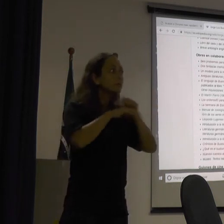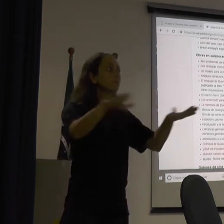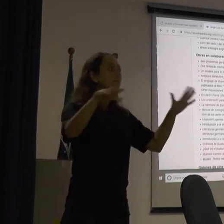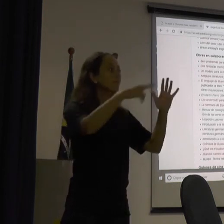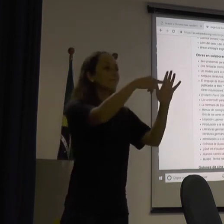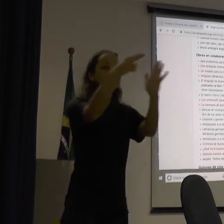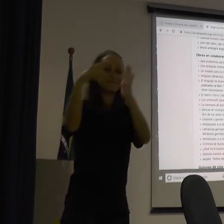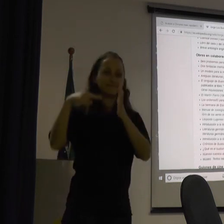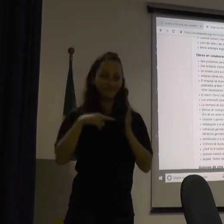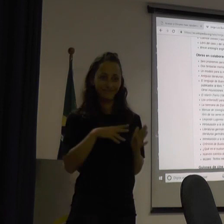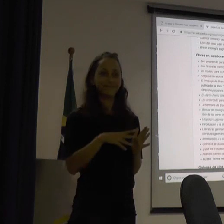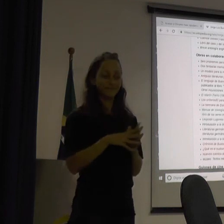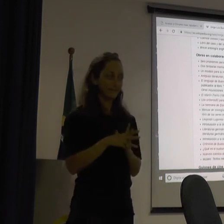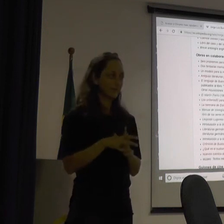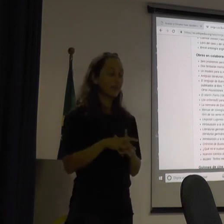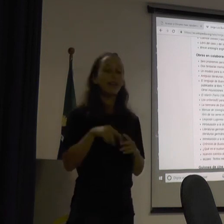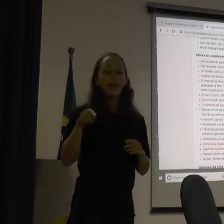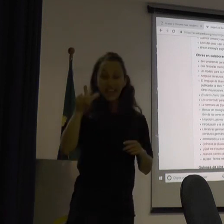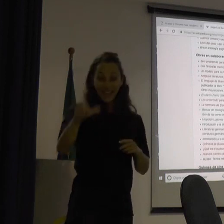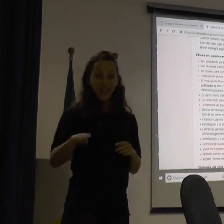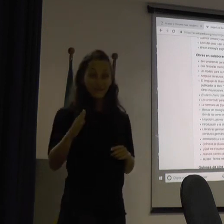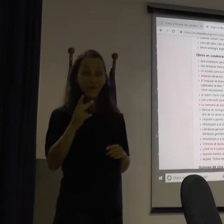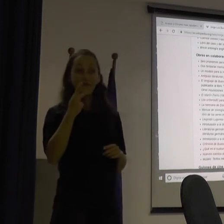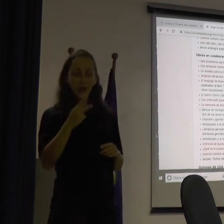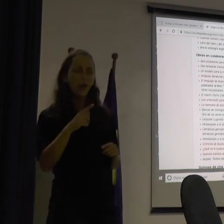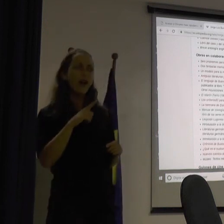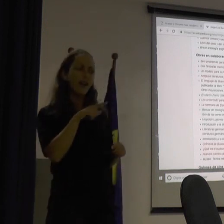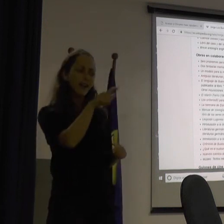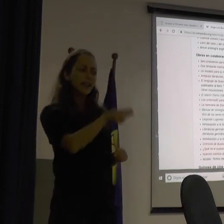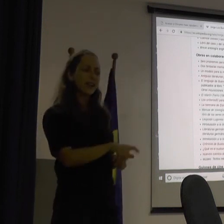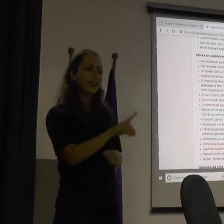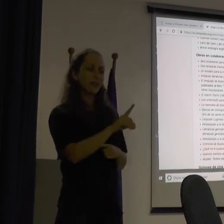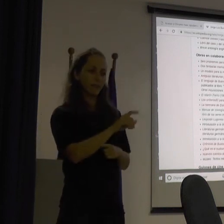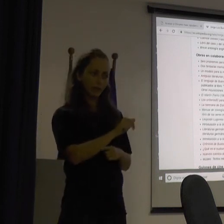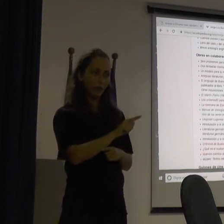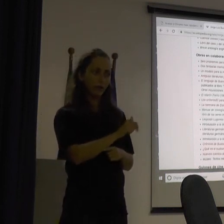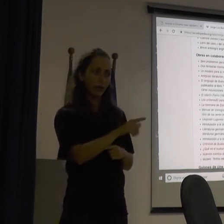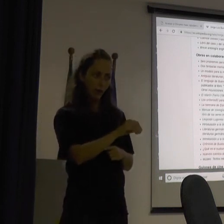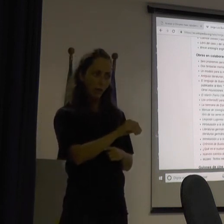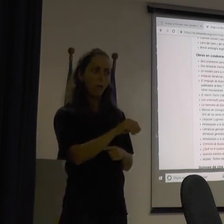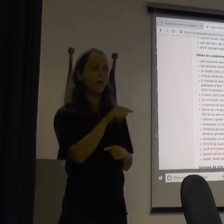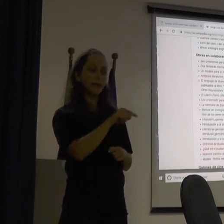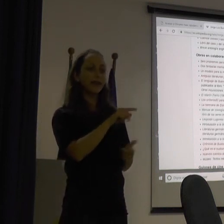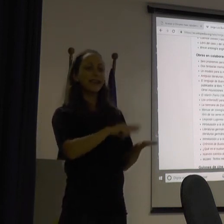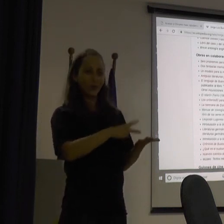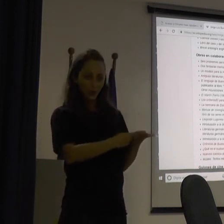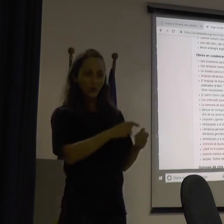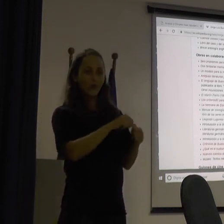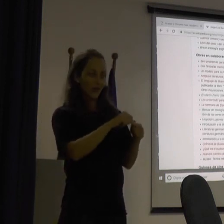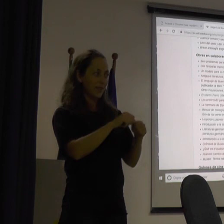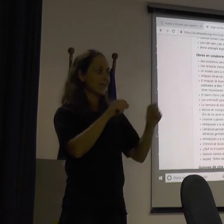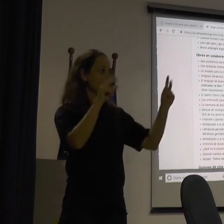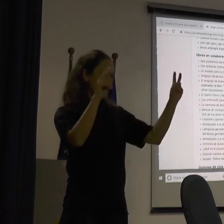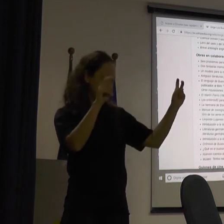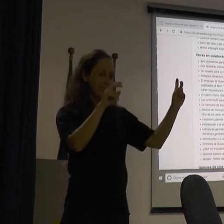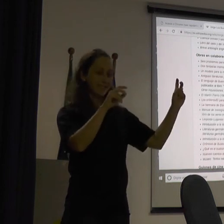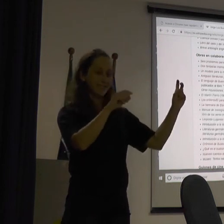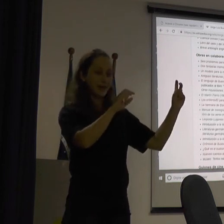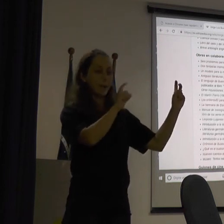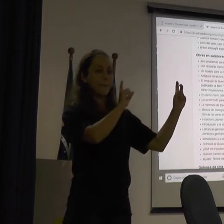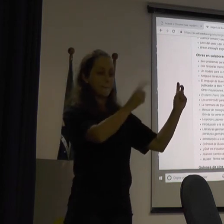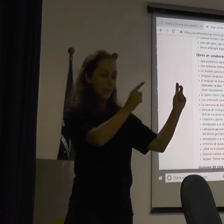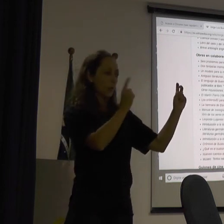fala, a Mil e Uma Noites do Galão tem alguns capítulos que não estavam nos manuscritos